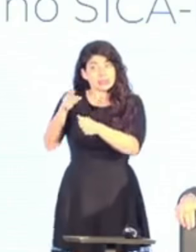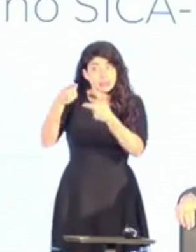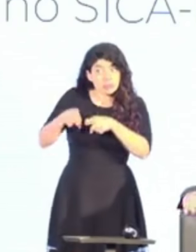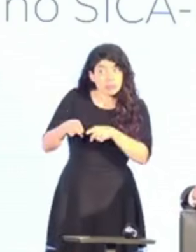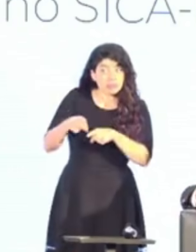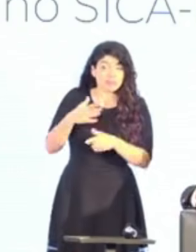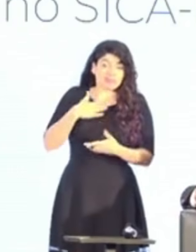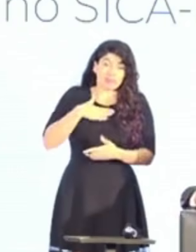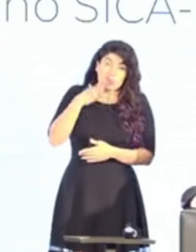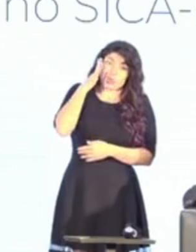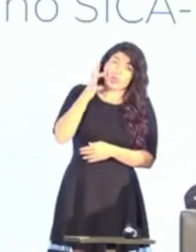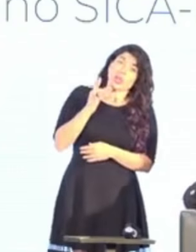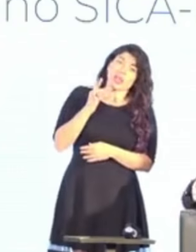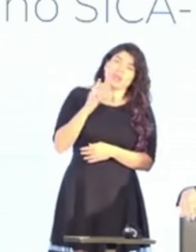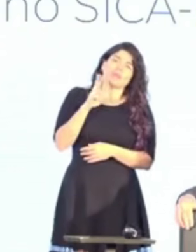creería que